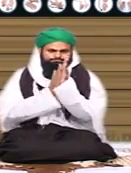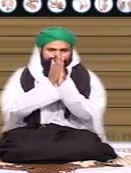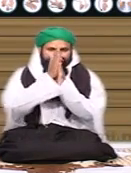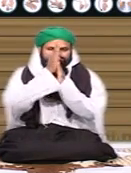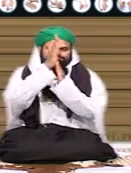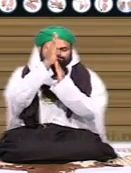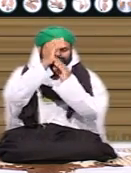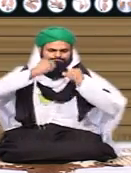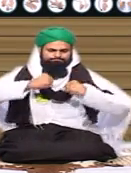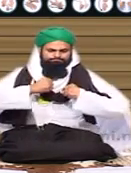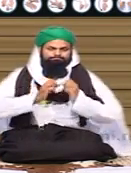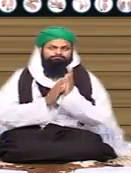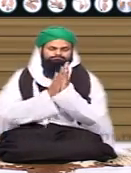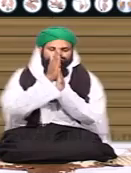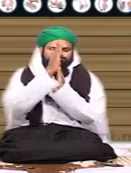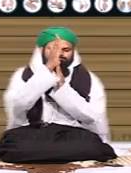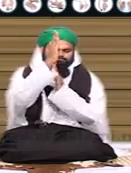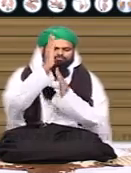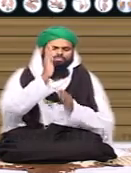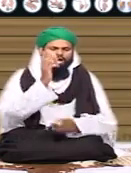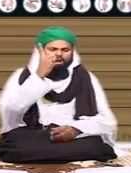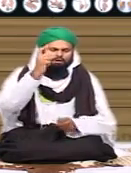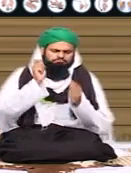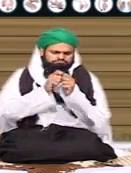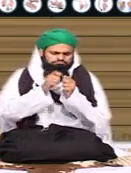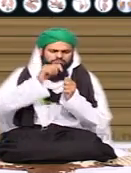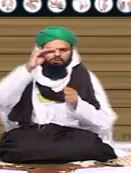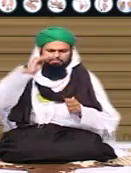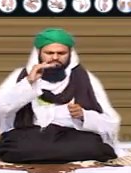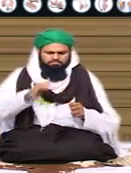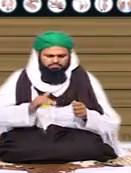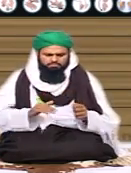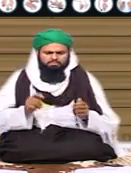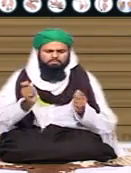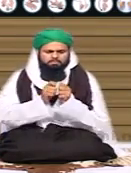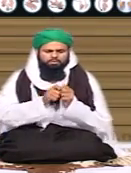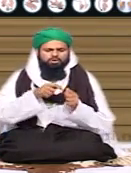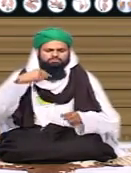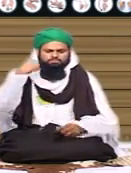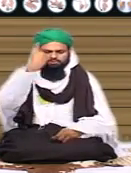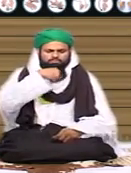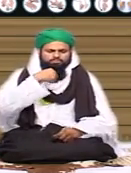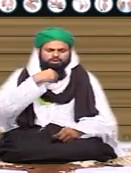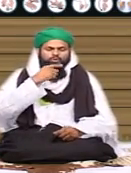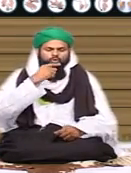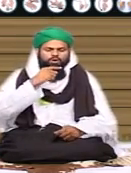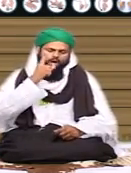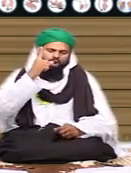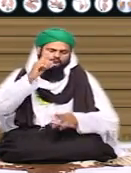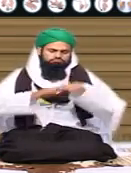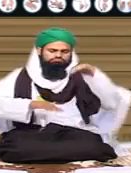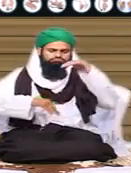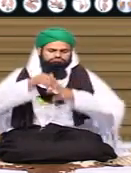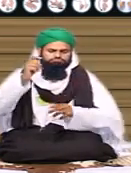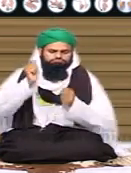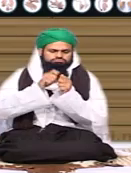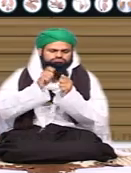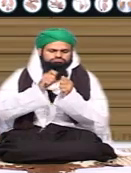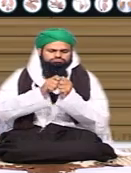کوئی بیچارہ دراز قد ہے، اب جیسا بھی اللہ نے بنایا، کوئی لمبا ہے، کوئی ٹھیکنا ہے، کوئی موٹا ہے، تو یہ سب